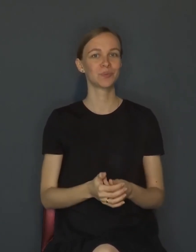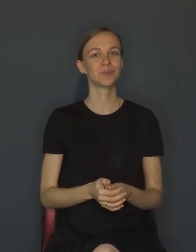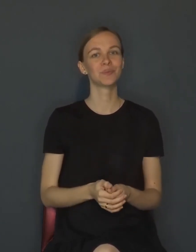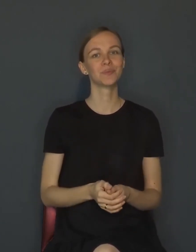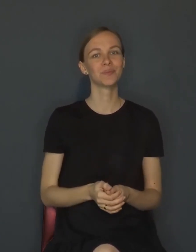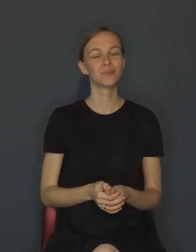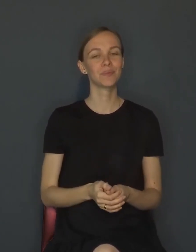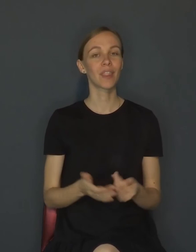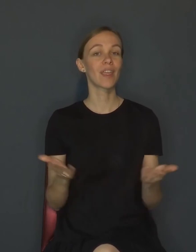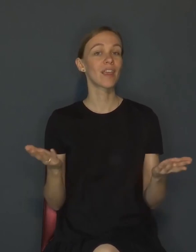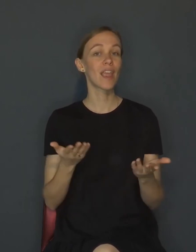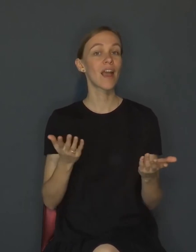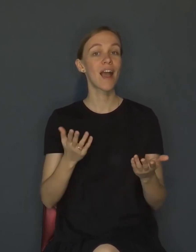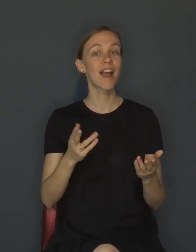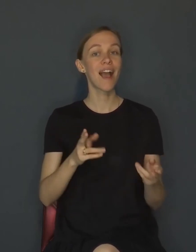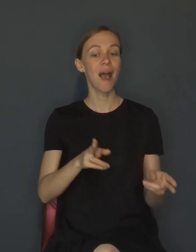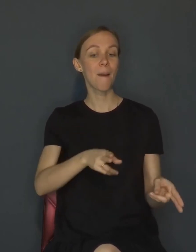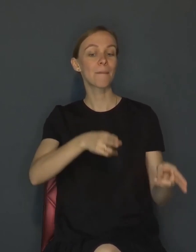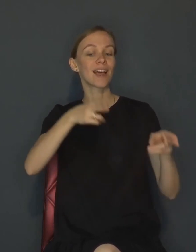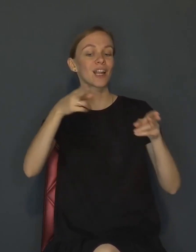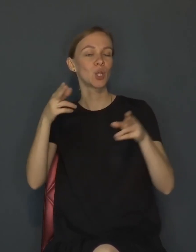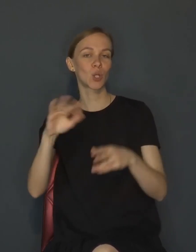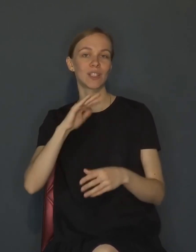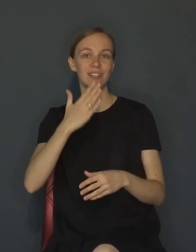яка переносить нас у події